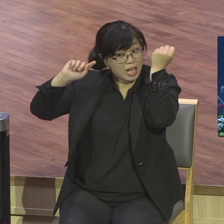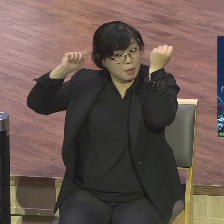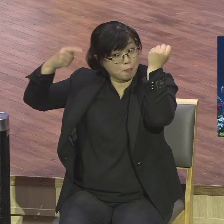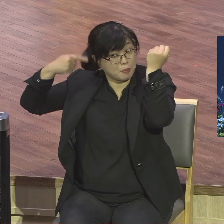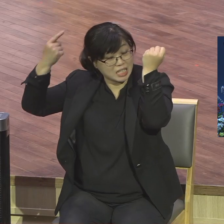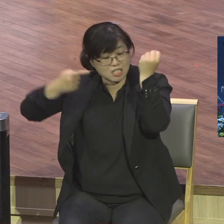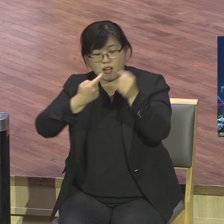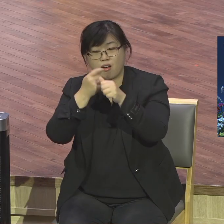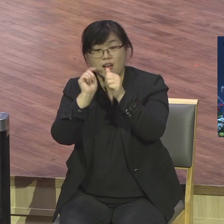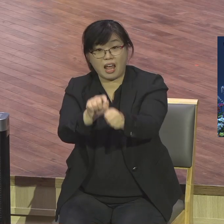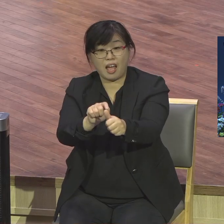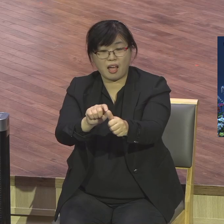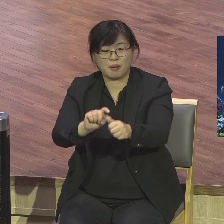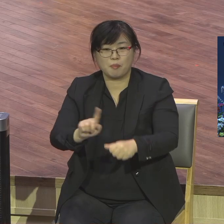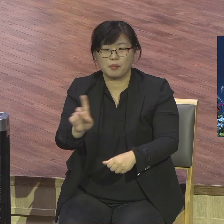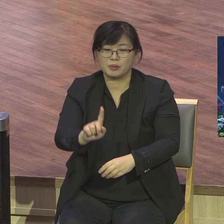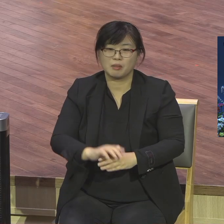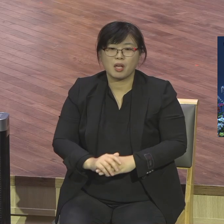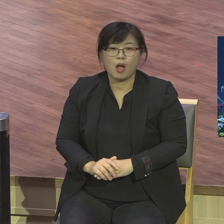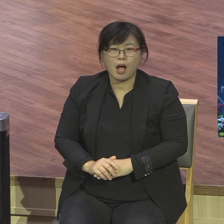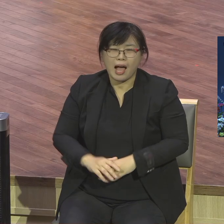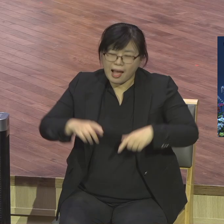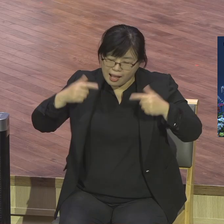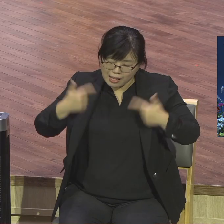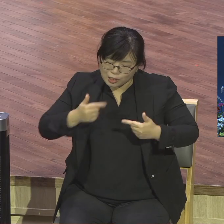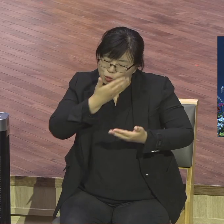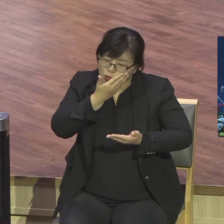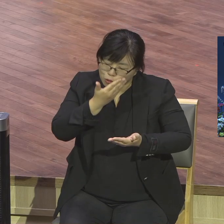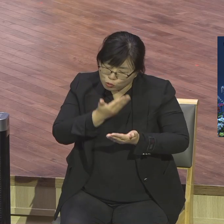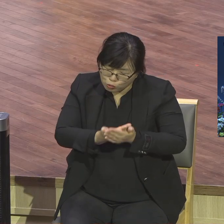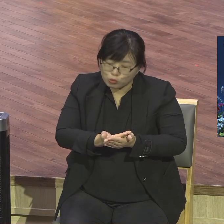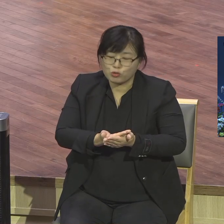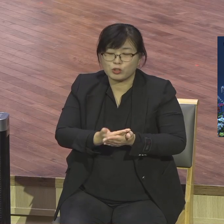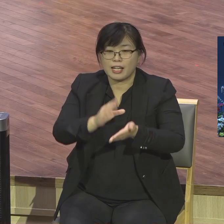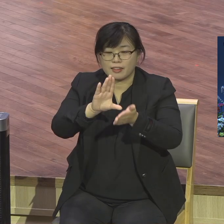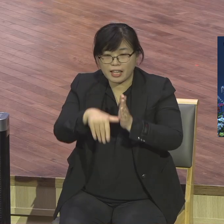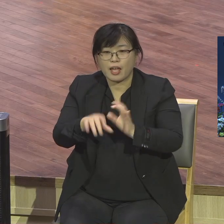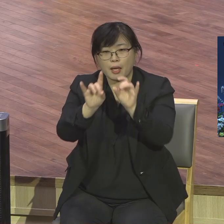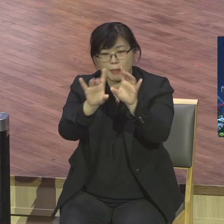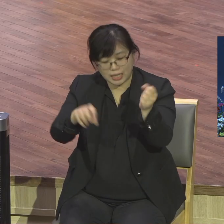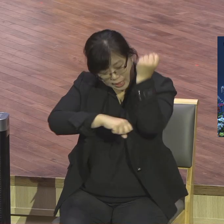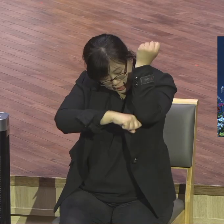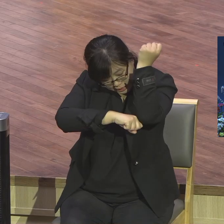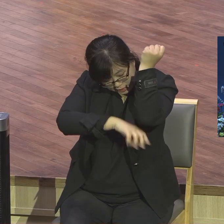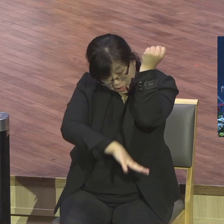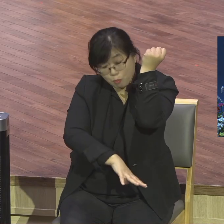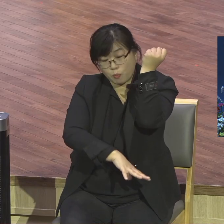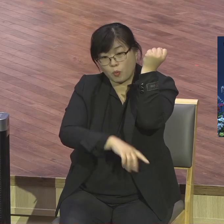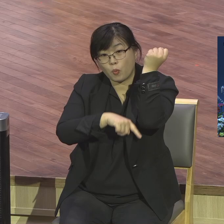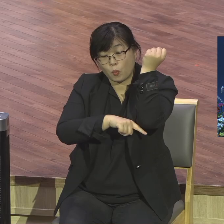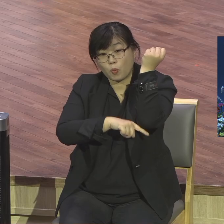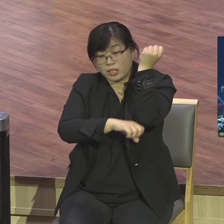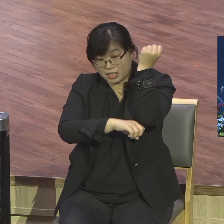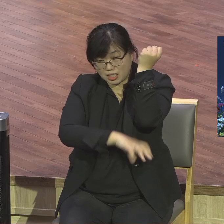이걸 강조하는 책인데요 영적인 삶의 삶에서도 기본이 중요합니다 기본